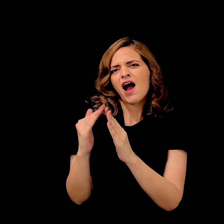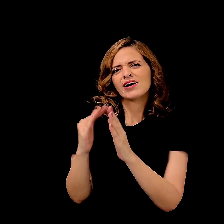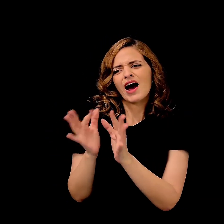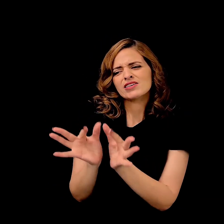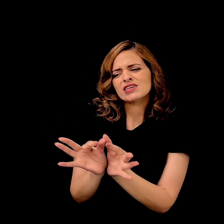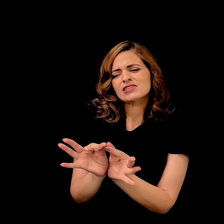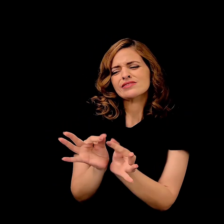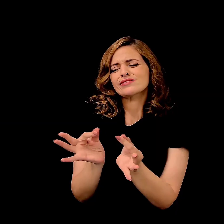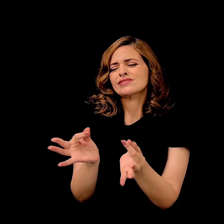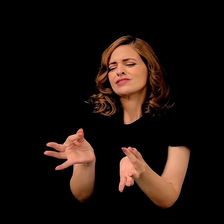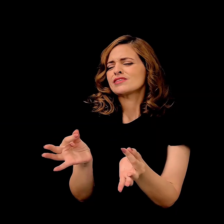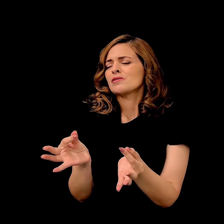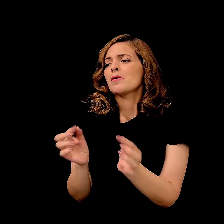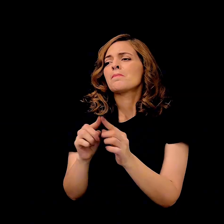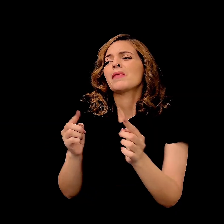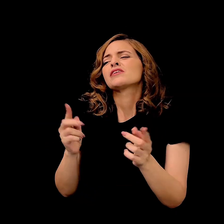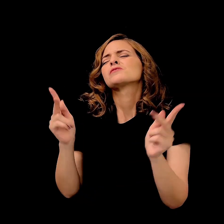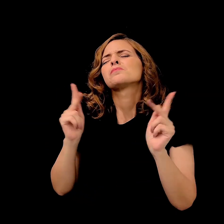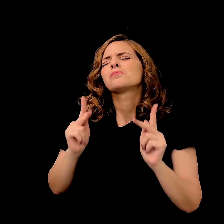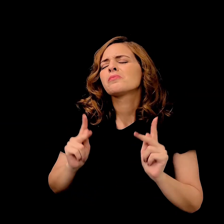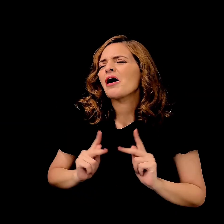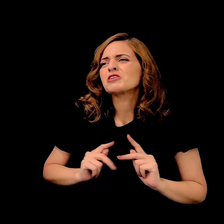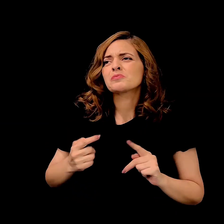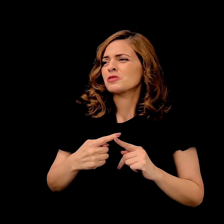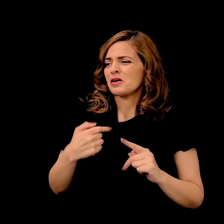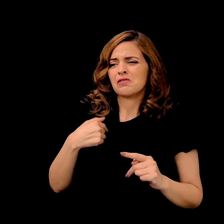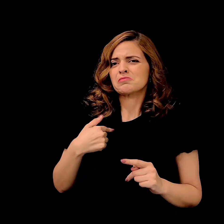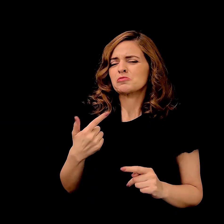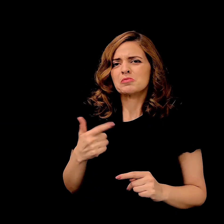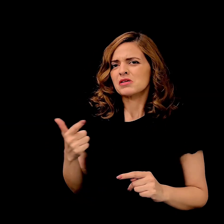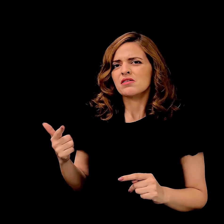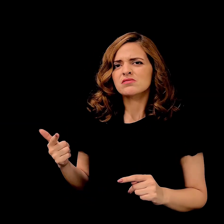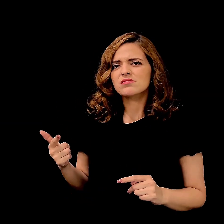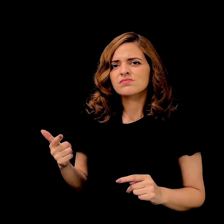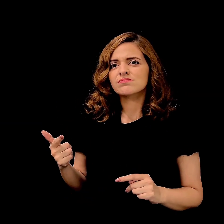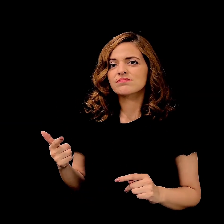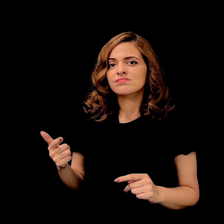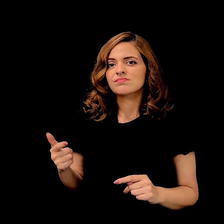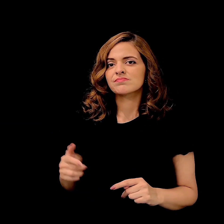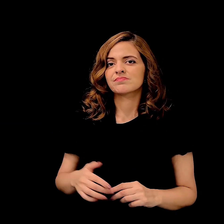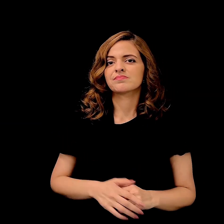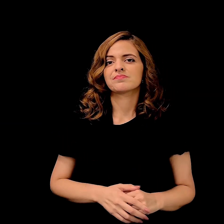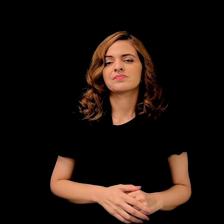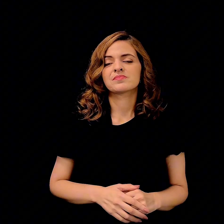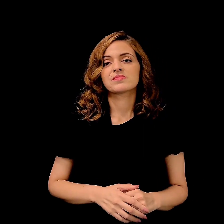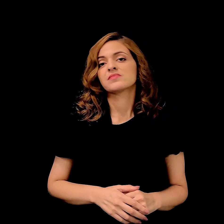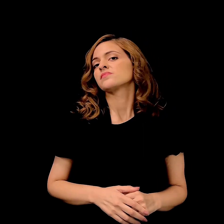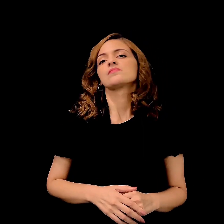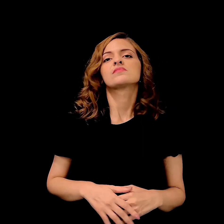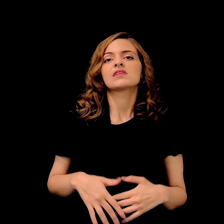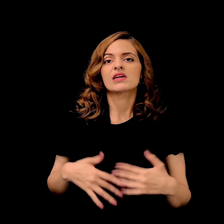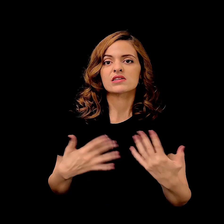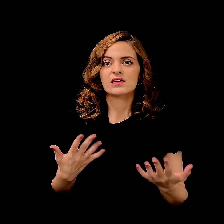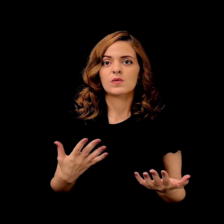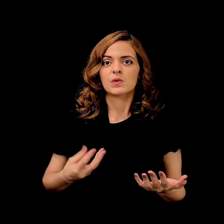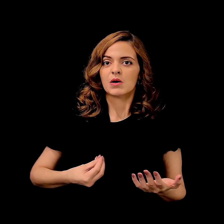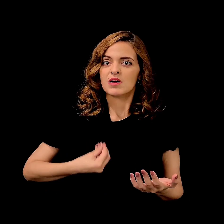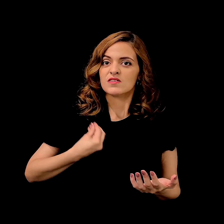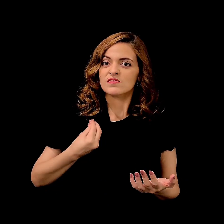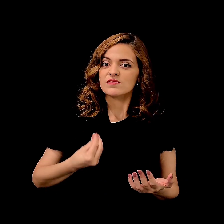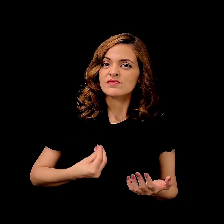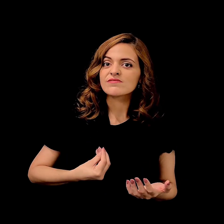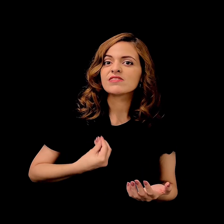Exatamente. Ter paz. Mas ter paz. Isso. Pois é. Então, a vida se